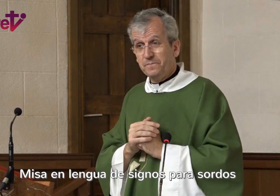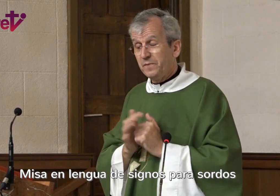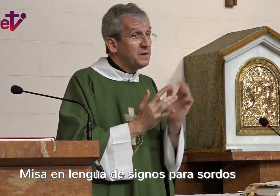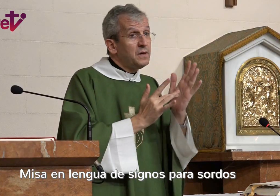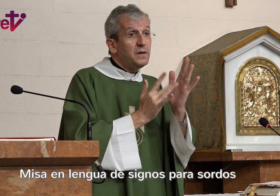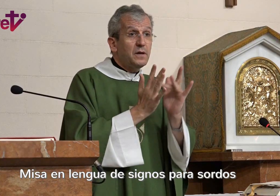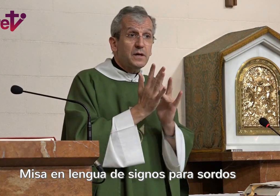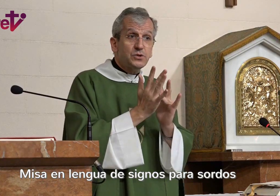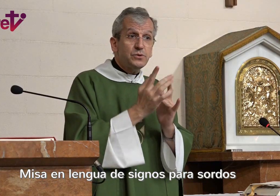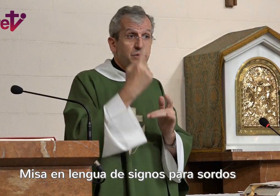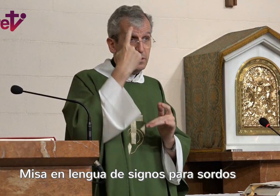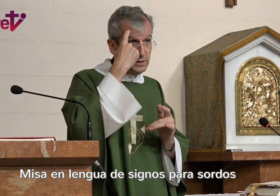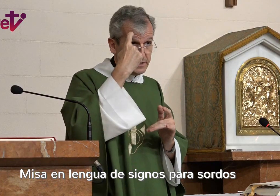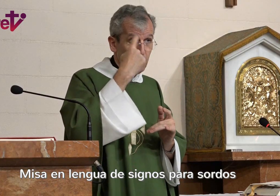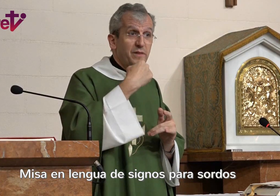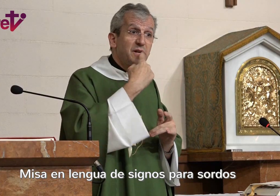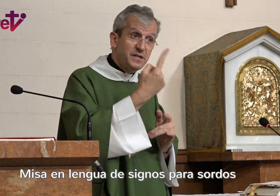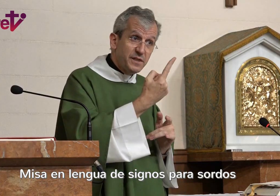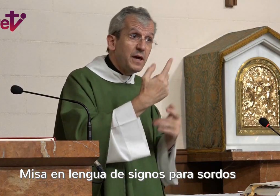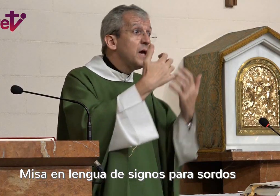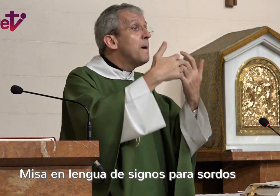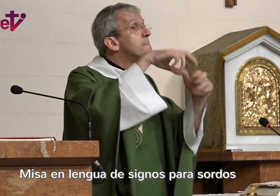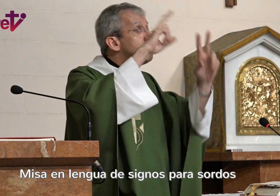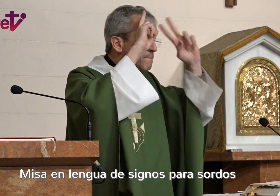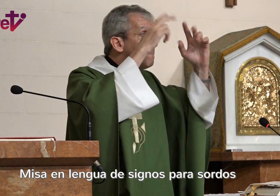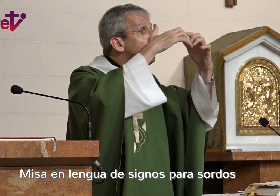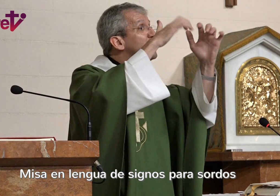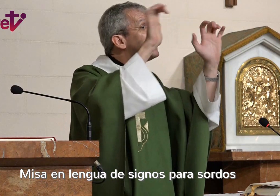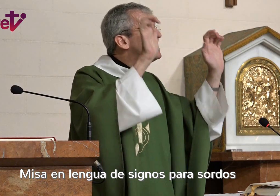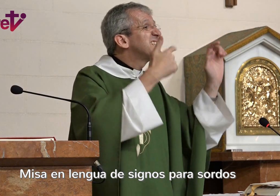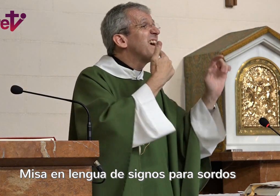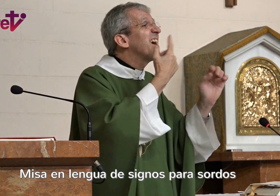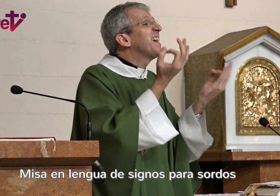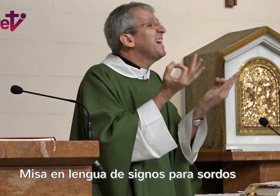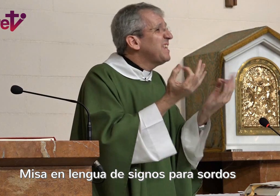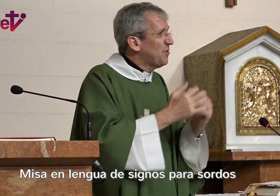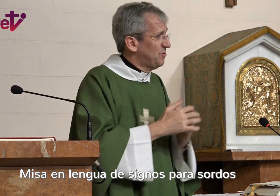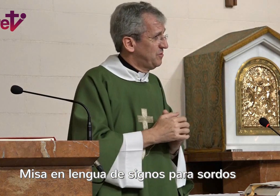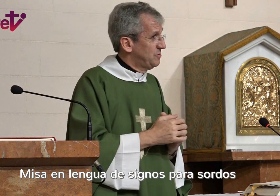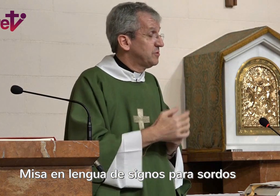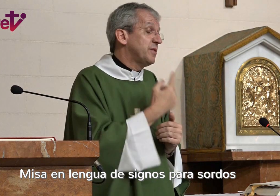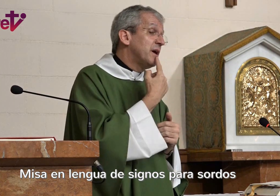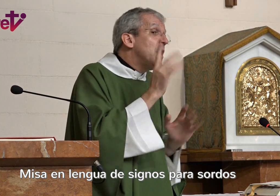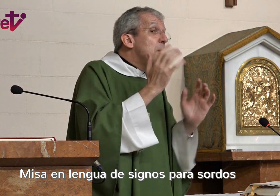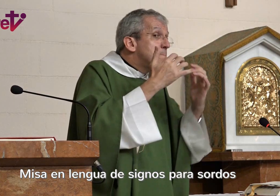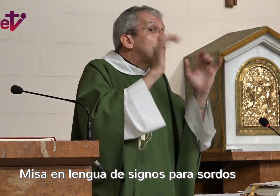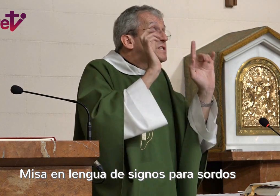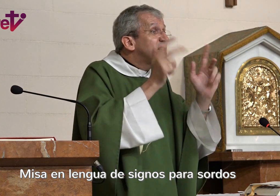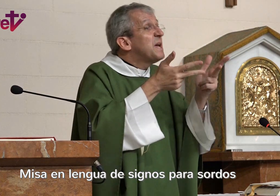y Jesús les recuerda y les dice Moisés que dijo Moisés